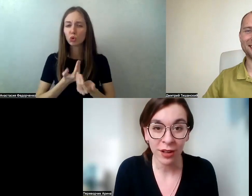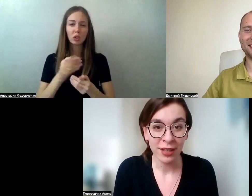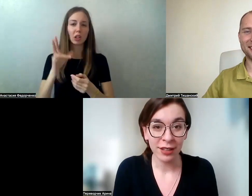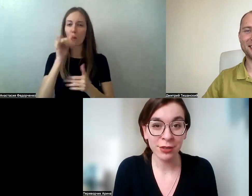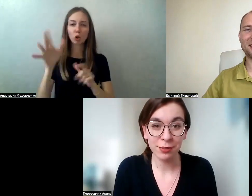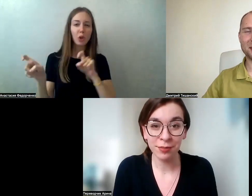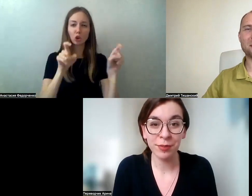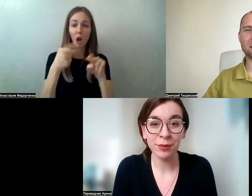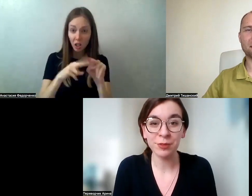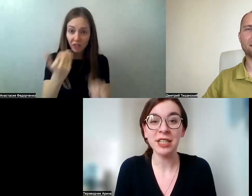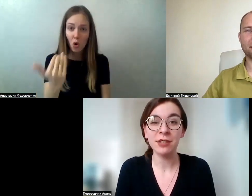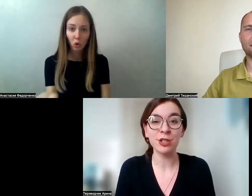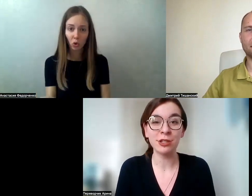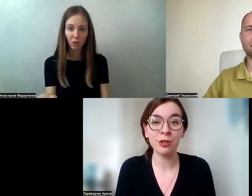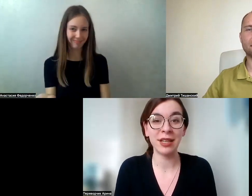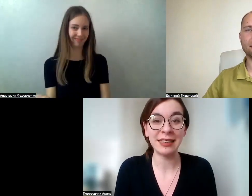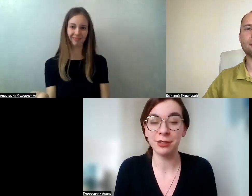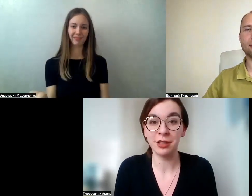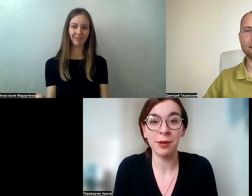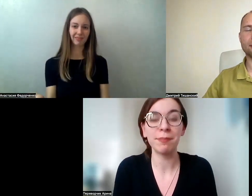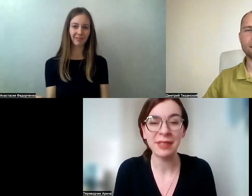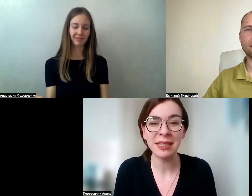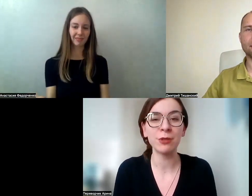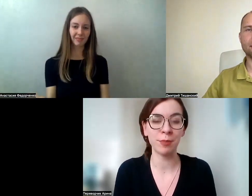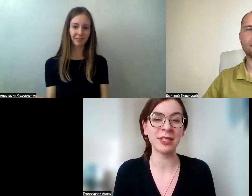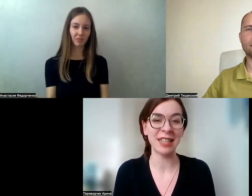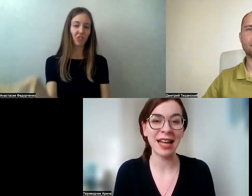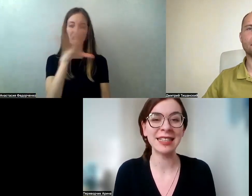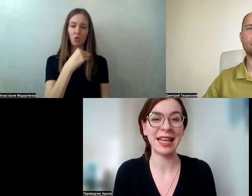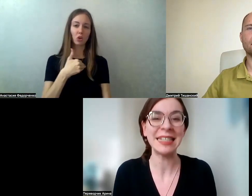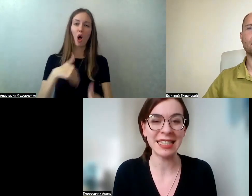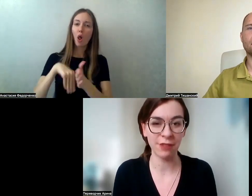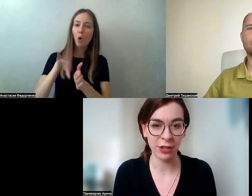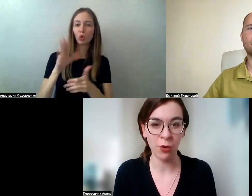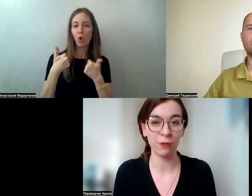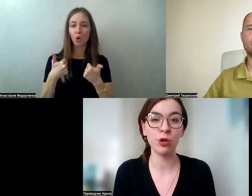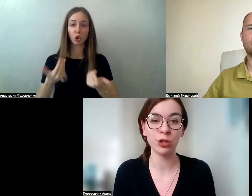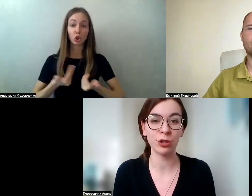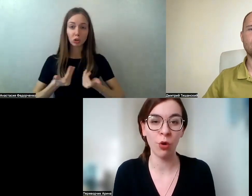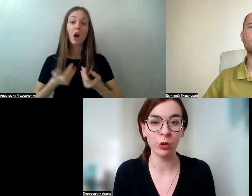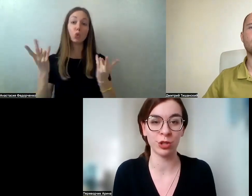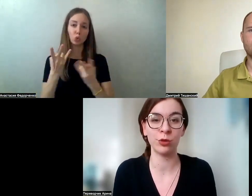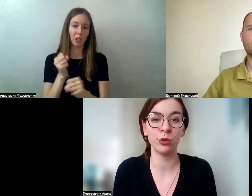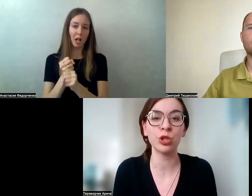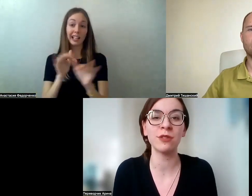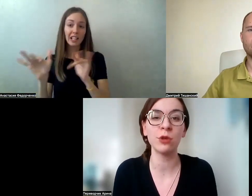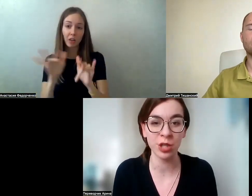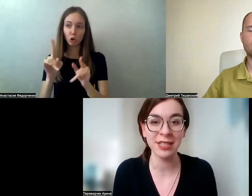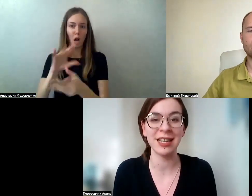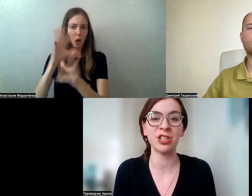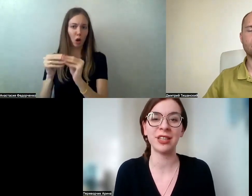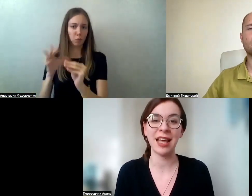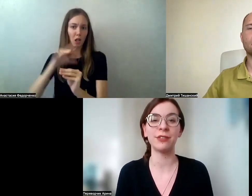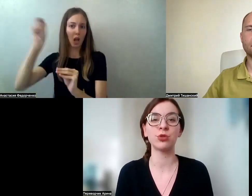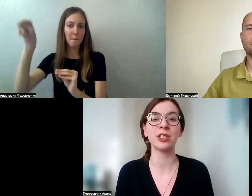твое, ну, в жизни очень сложно найти. Вот, например, тебе нужно просто стараться найти свое, все, что ты хочешь, что улучшит свою